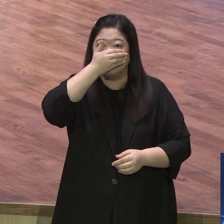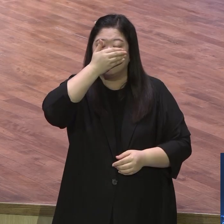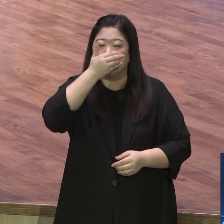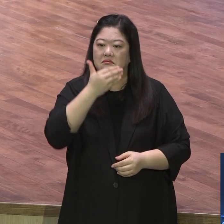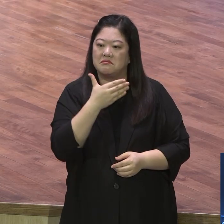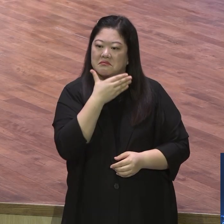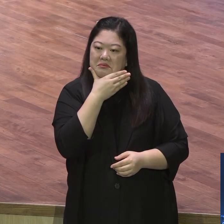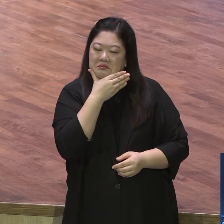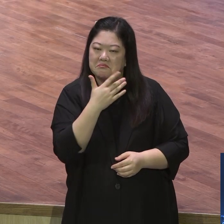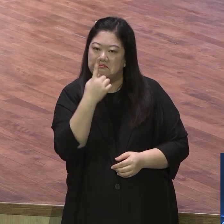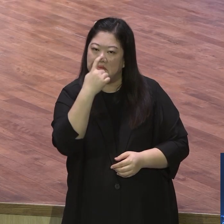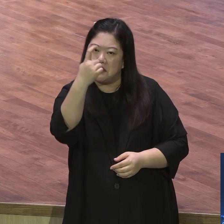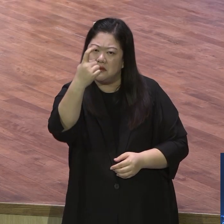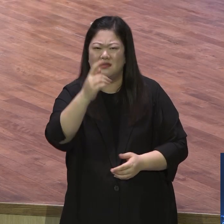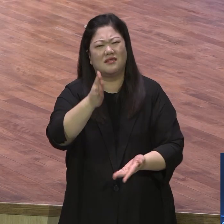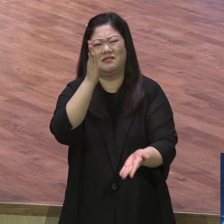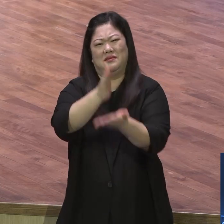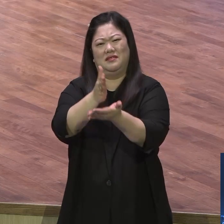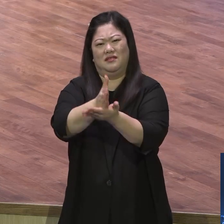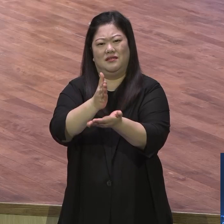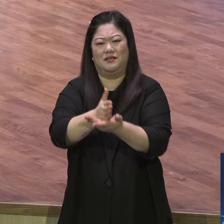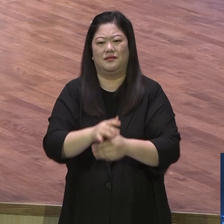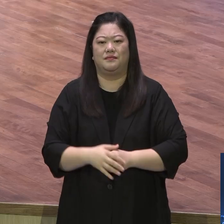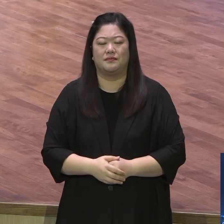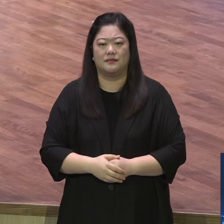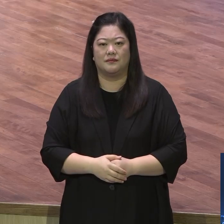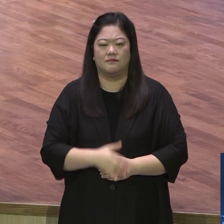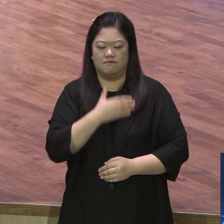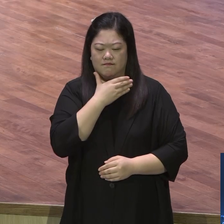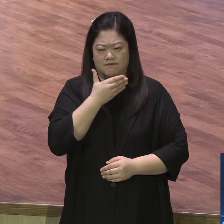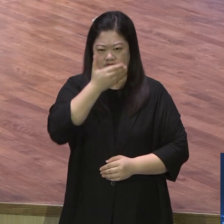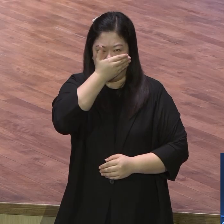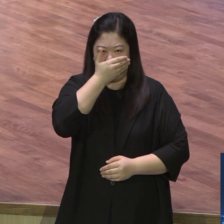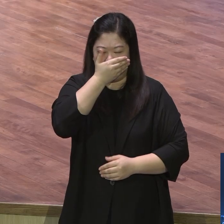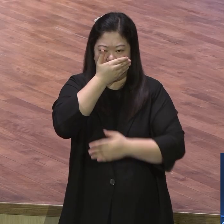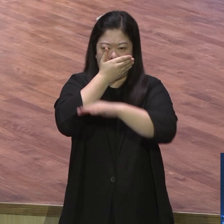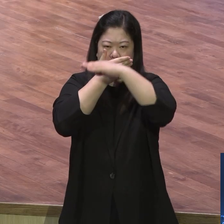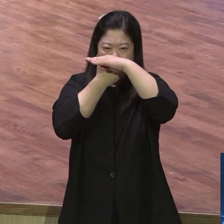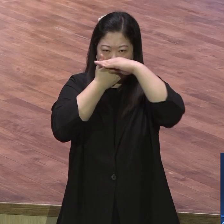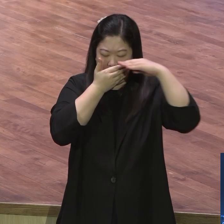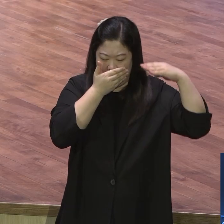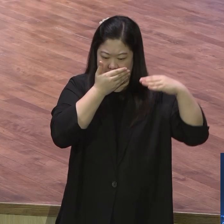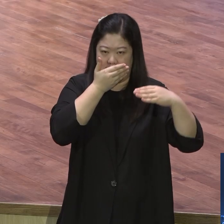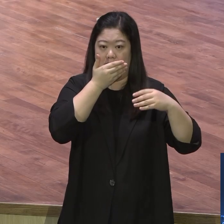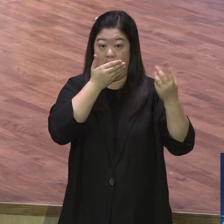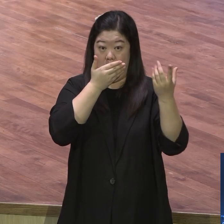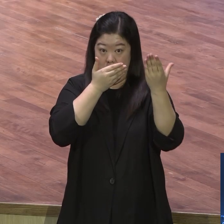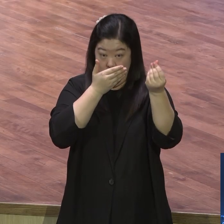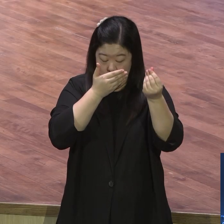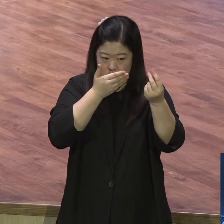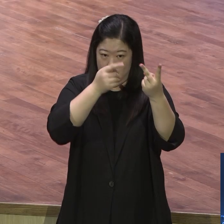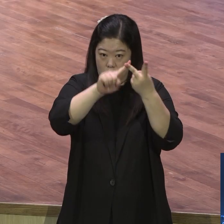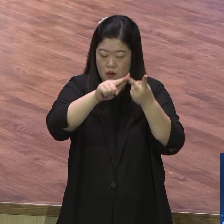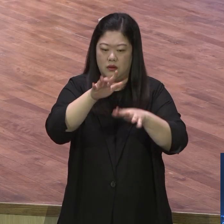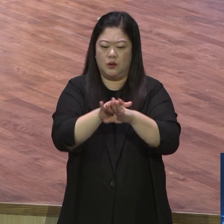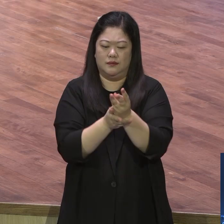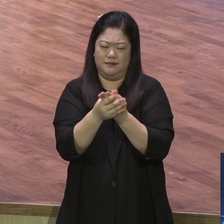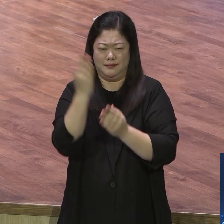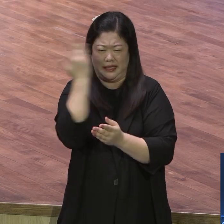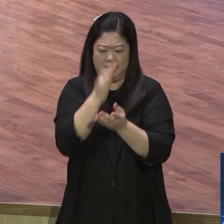확실하게 마스크를 잘 작용을 하시고 또 손도 잘 자주 그렇게